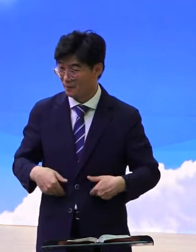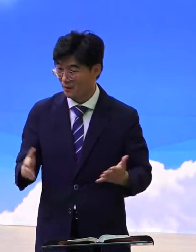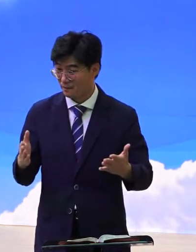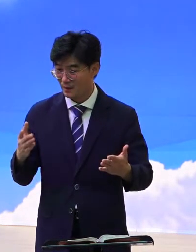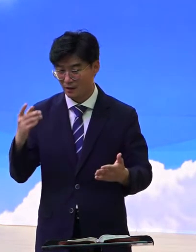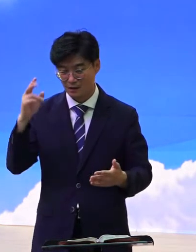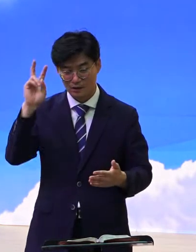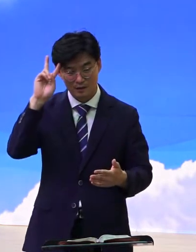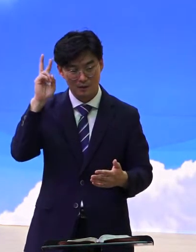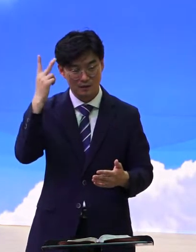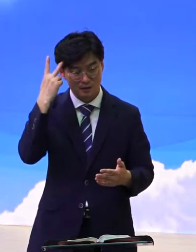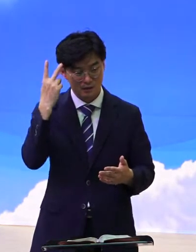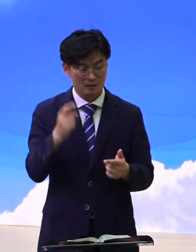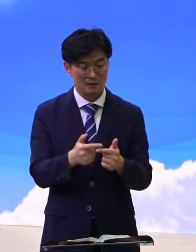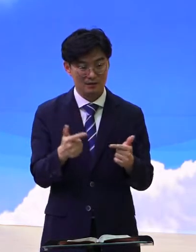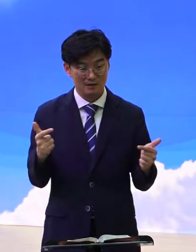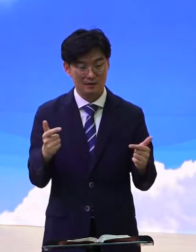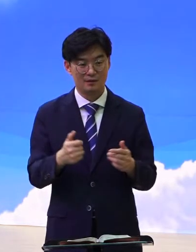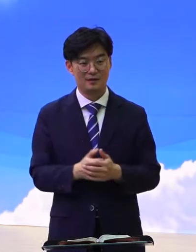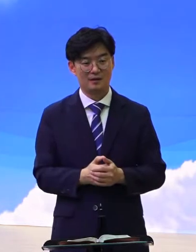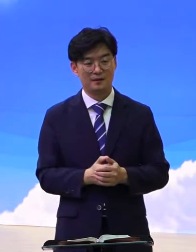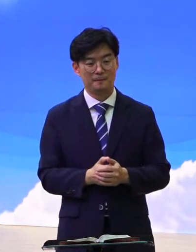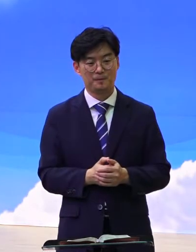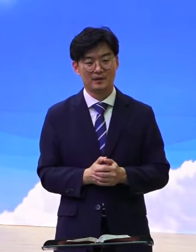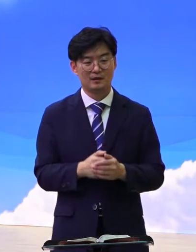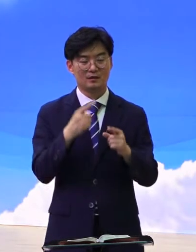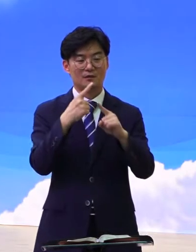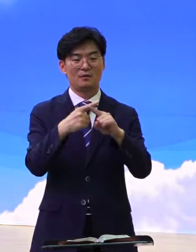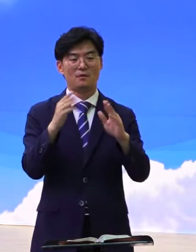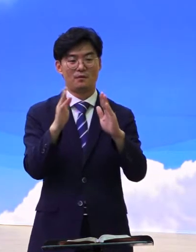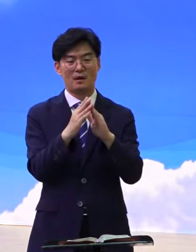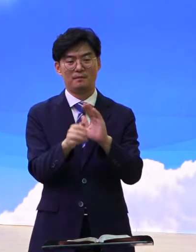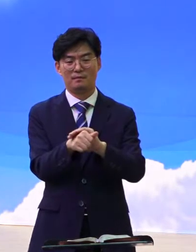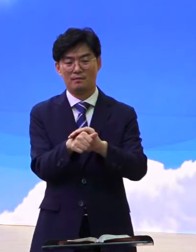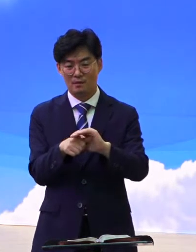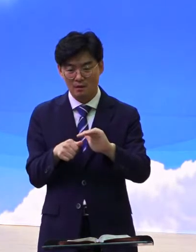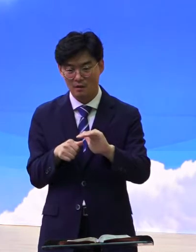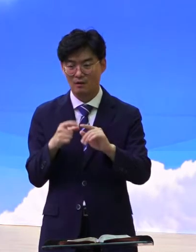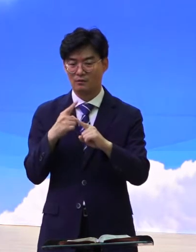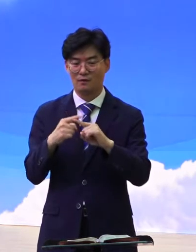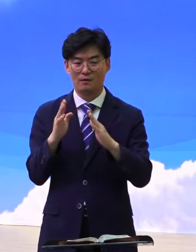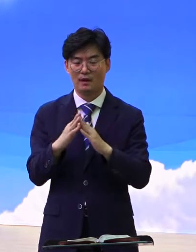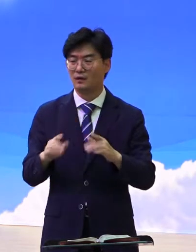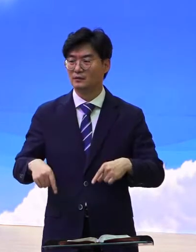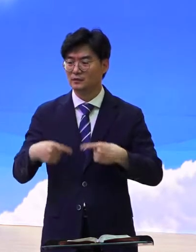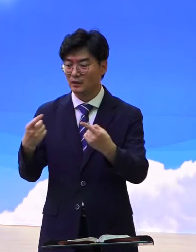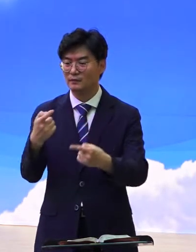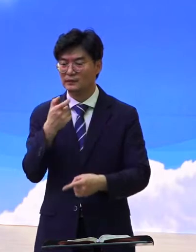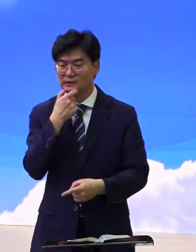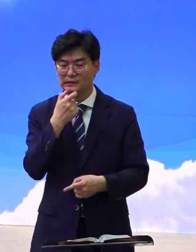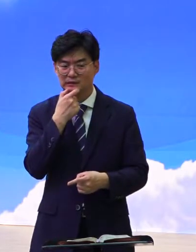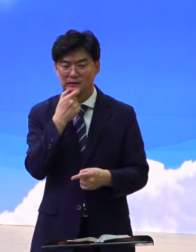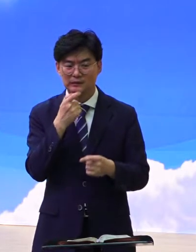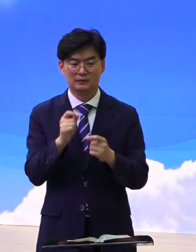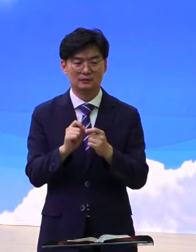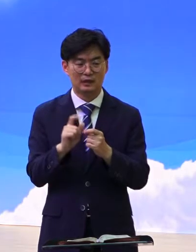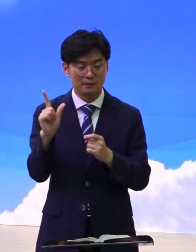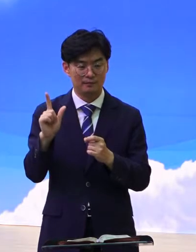생각하는 분들도 많아졌습니다. 물론 시간이 지나서 어쩌면 그런 분들이 더 많아졌을 수도 있고, 또